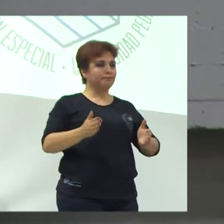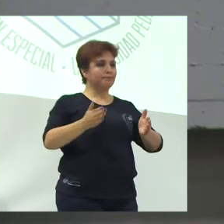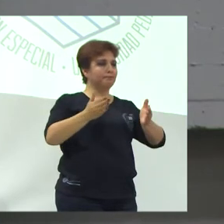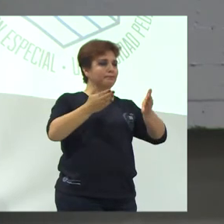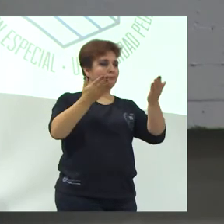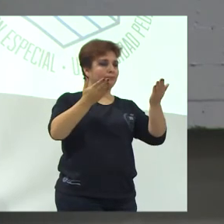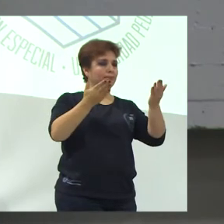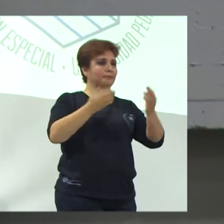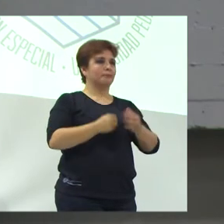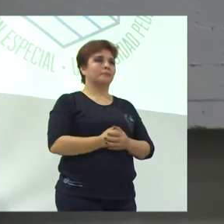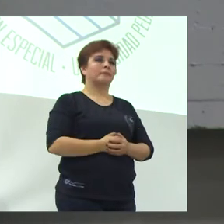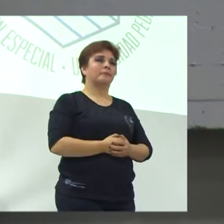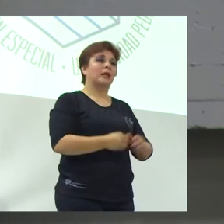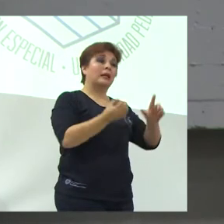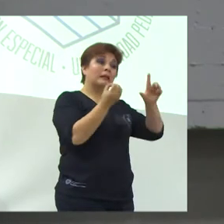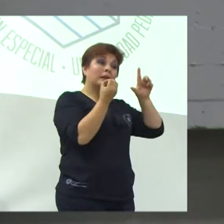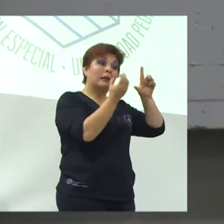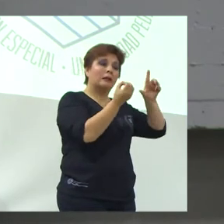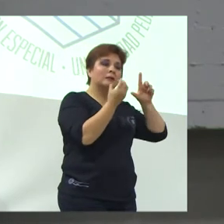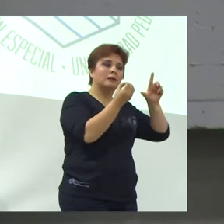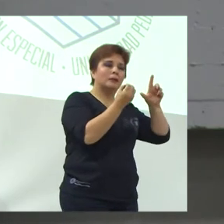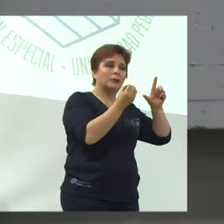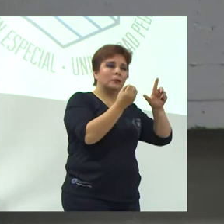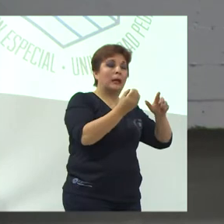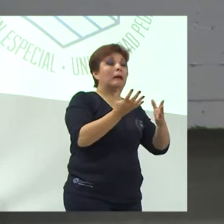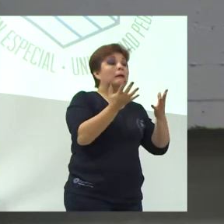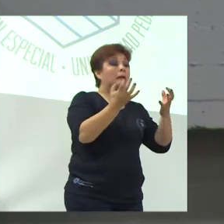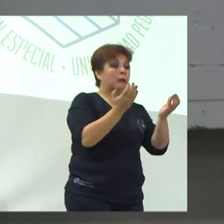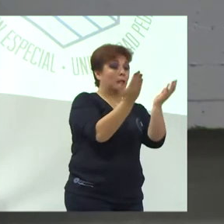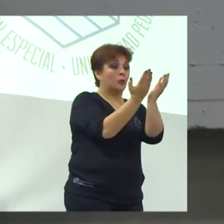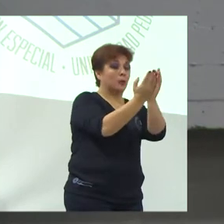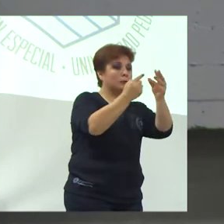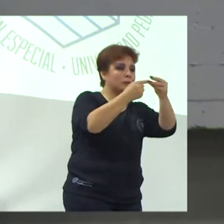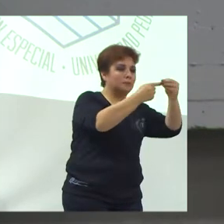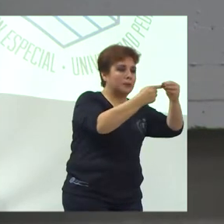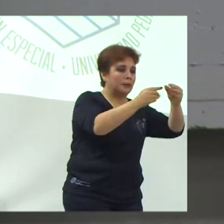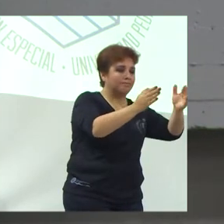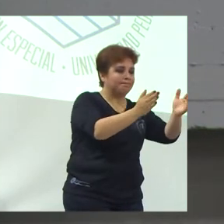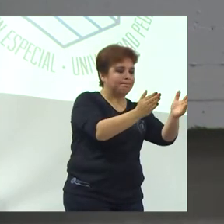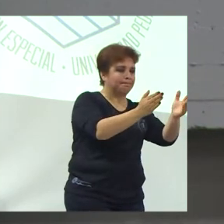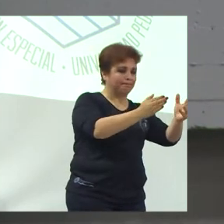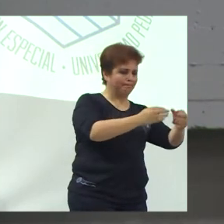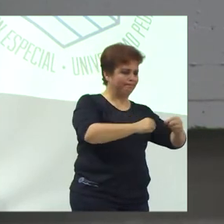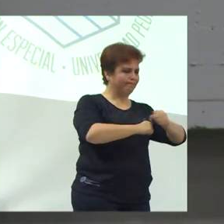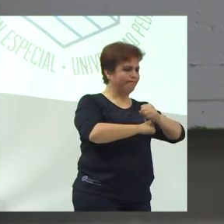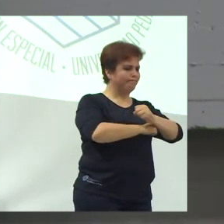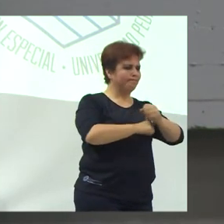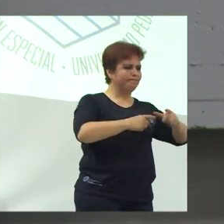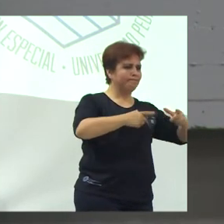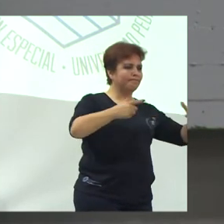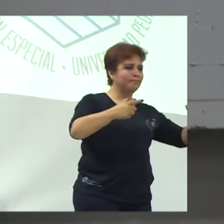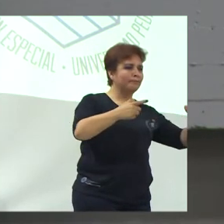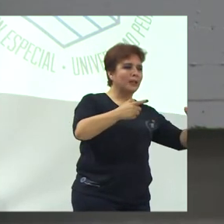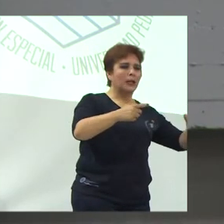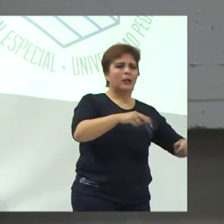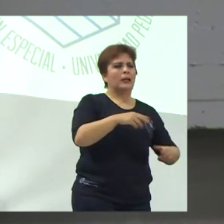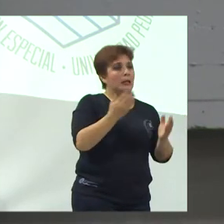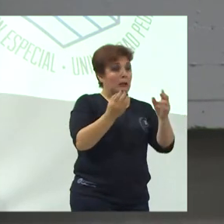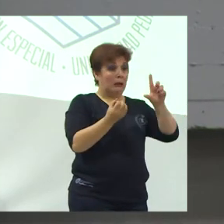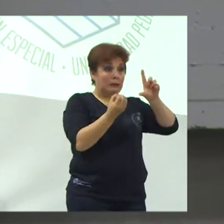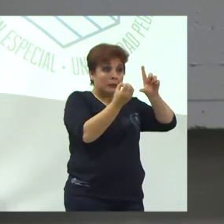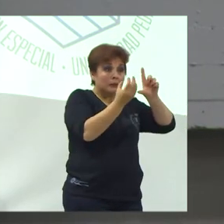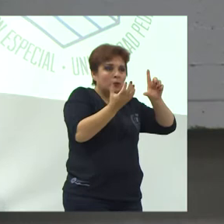la consolidación de la educación especial apuestas claves en la formación de los nuevos